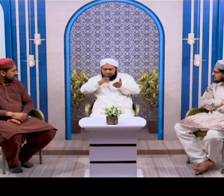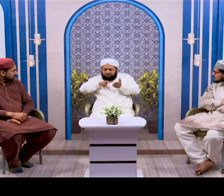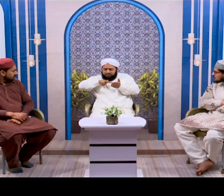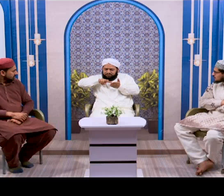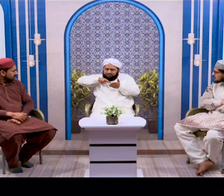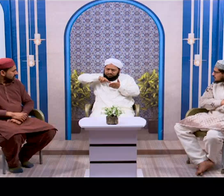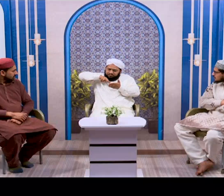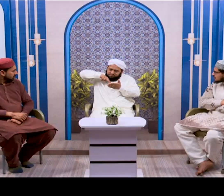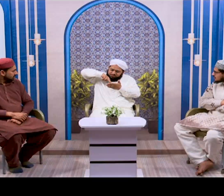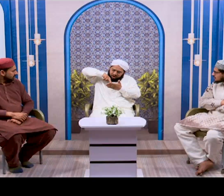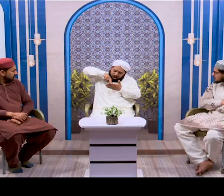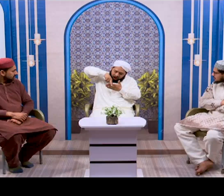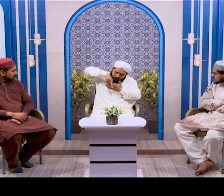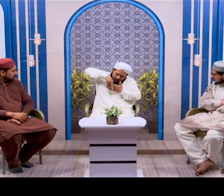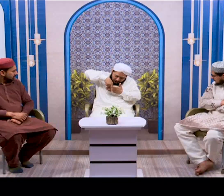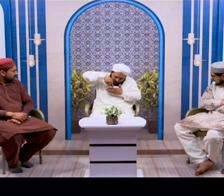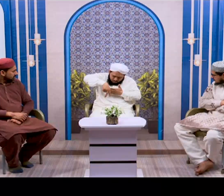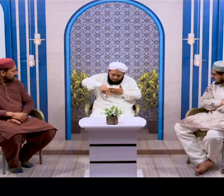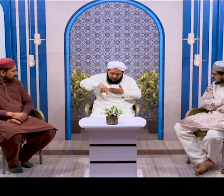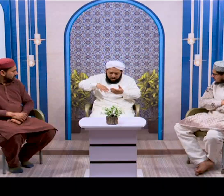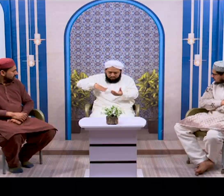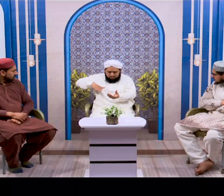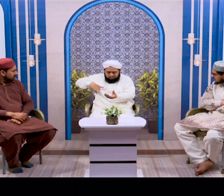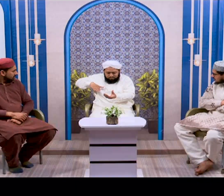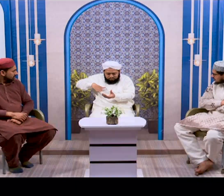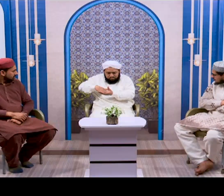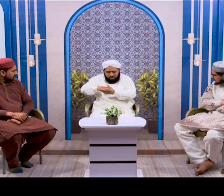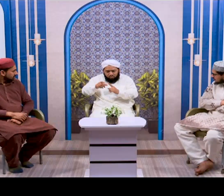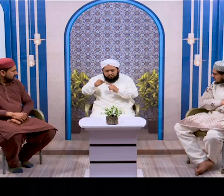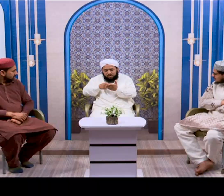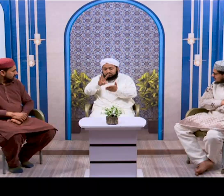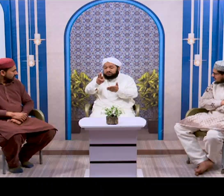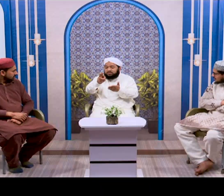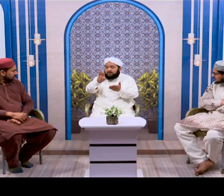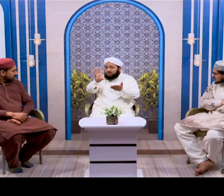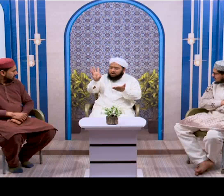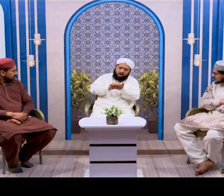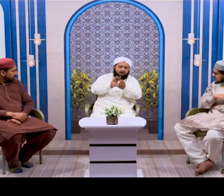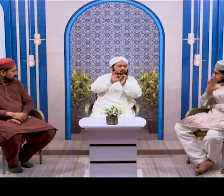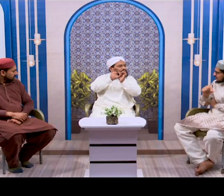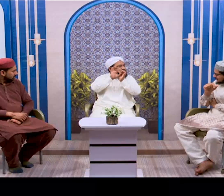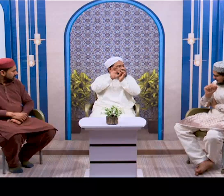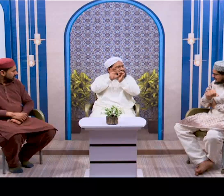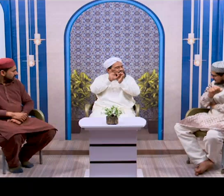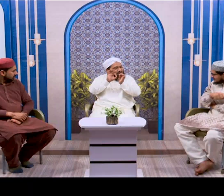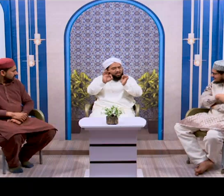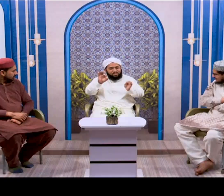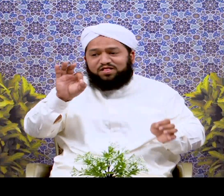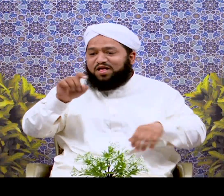اوپر سوار ہو کر دوسری رقاب میں پاؤں رکھنے تک سورہ والناس تک پورا قرآن کریم تلاوت فرما لیا کرتے تھے۔